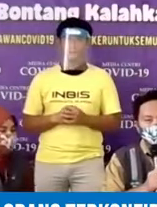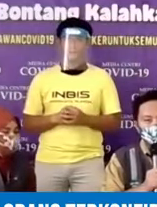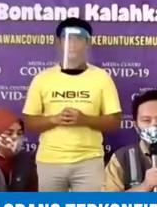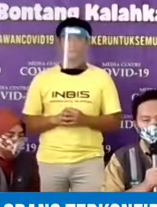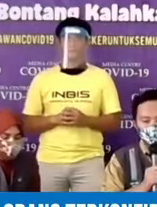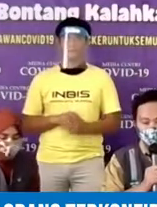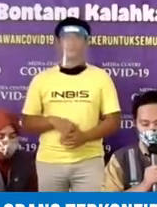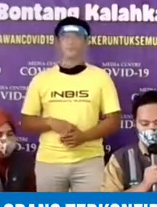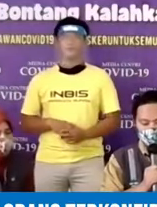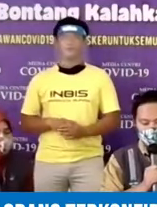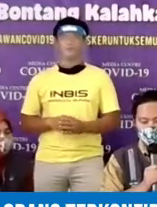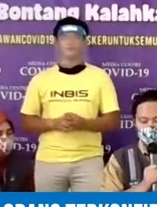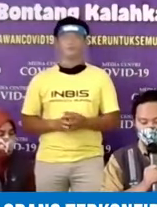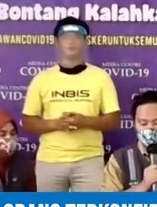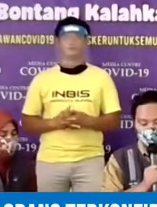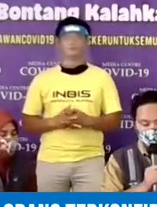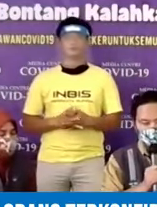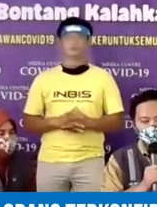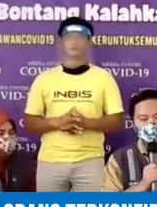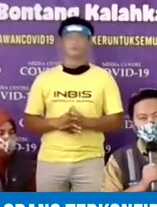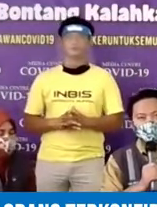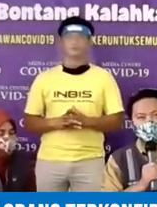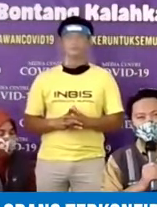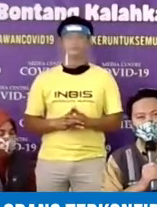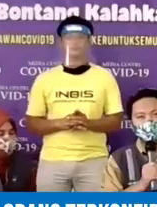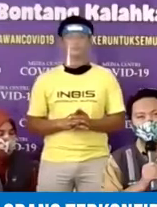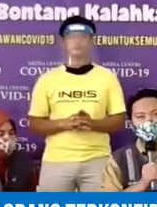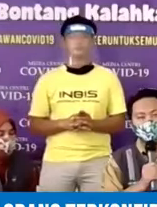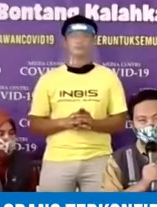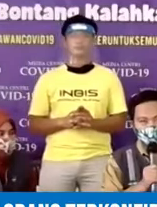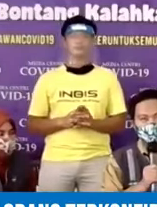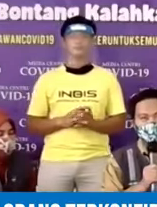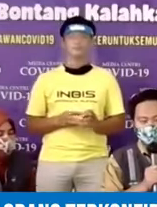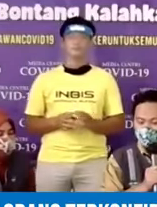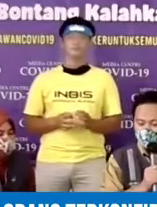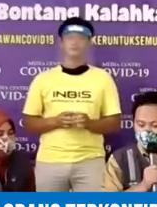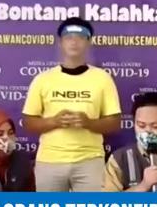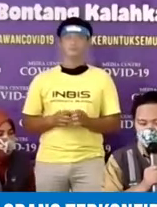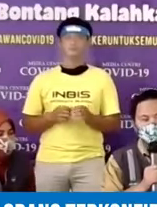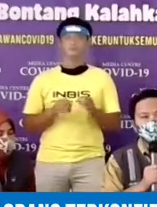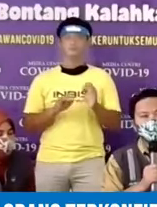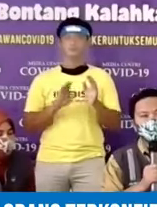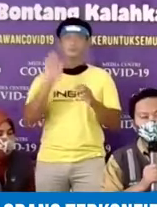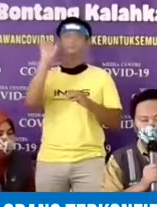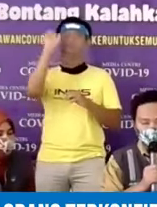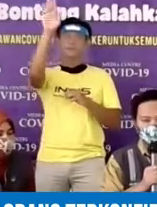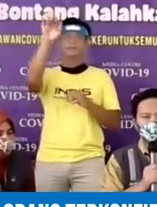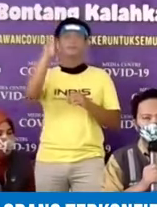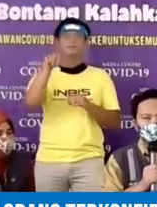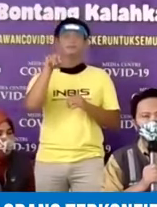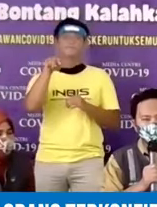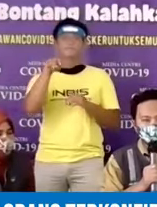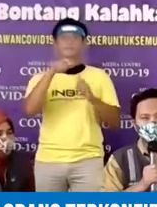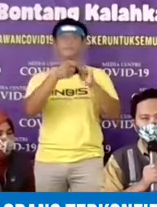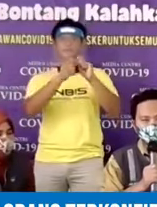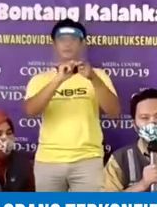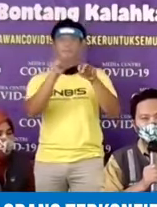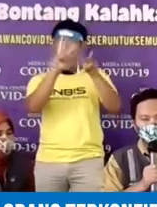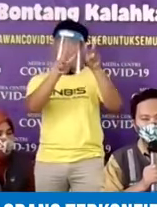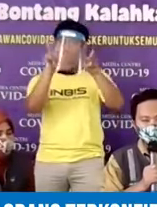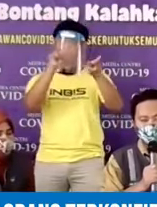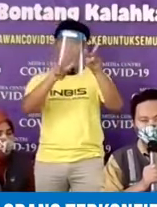ya kemudian selain itu memang kita akan juga kedepan nanti dari tracking kasus kami tetap akan mengirimkan